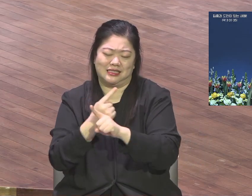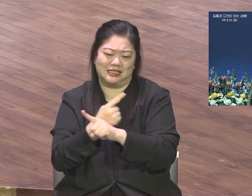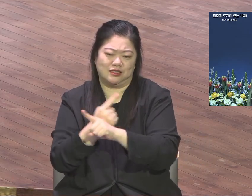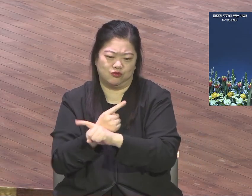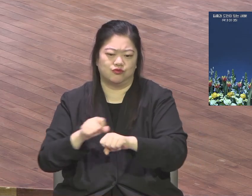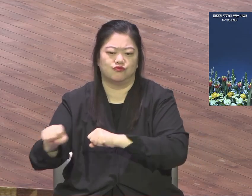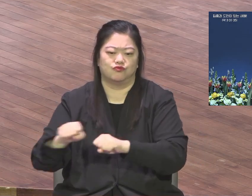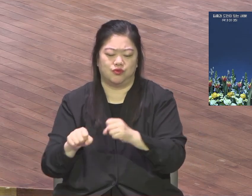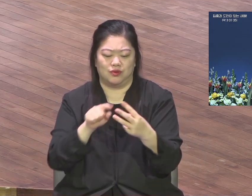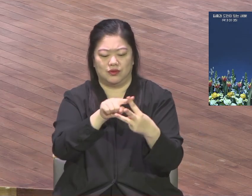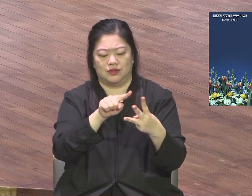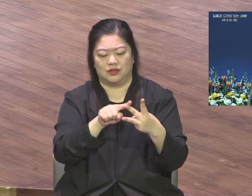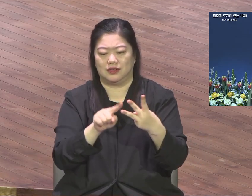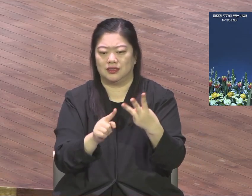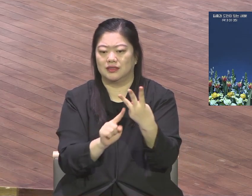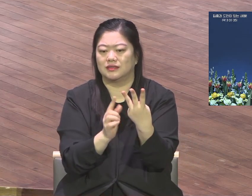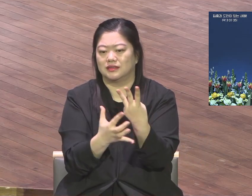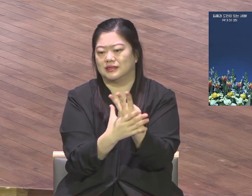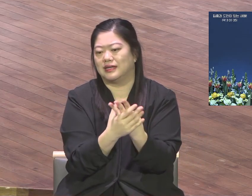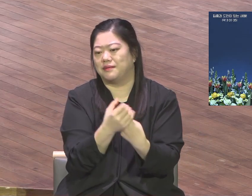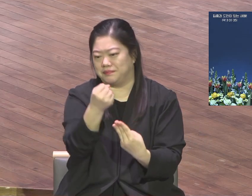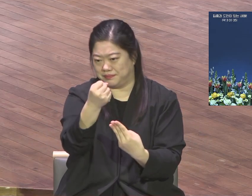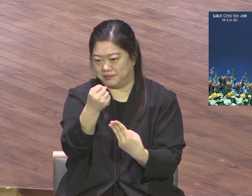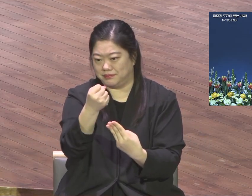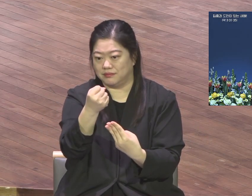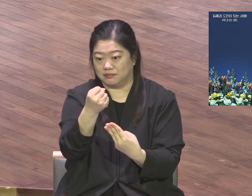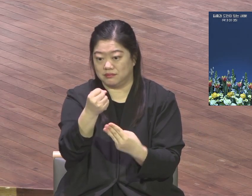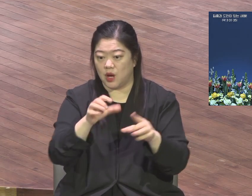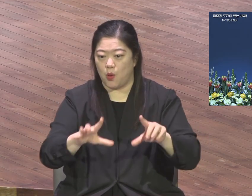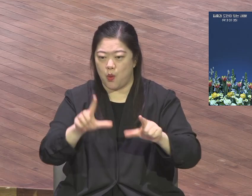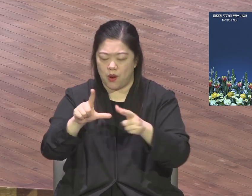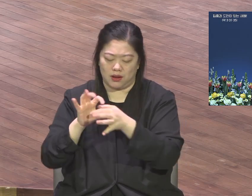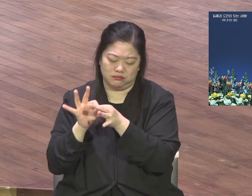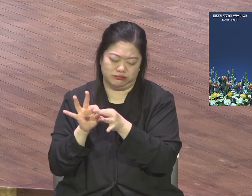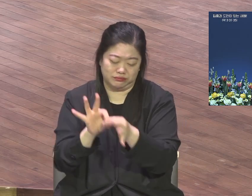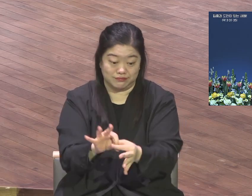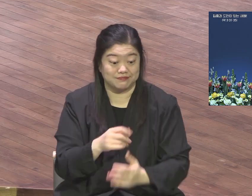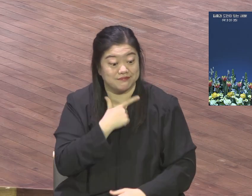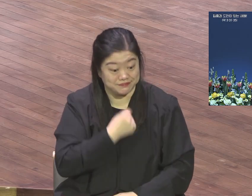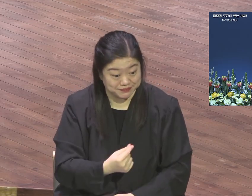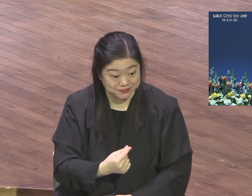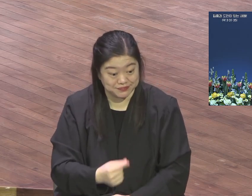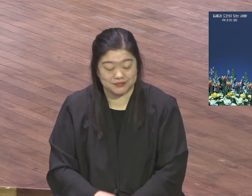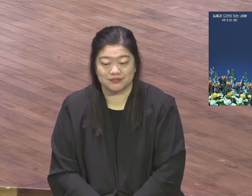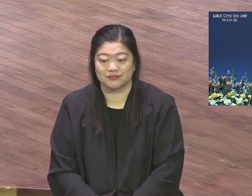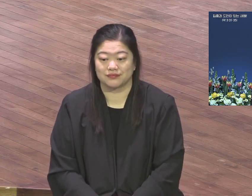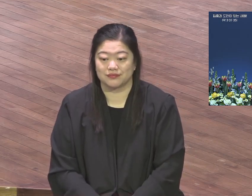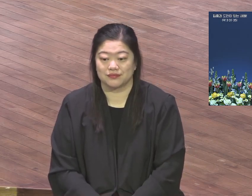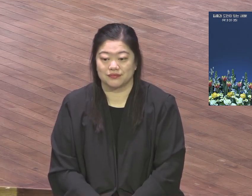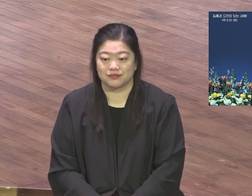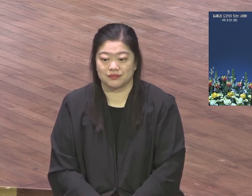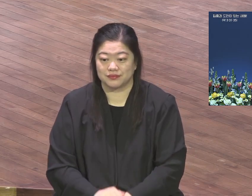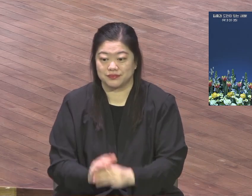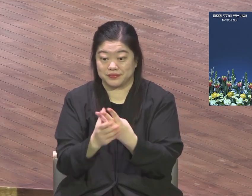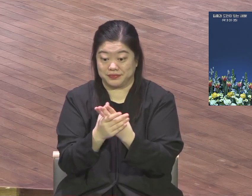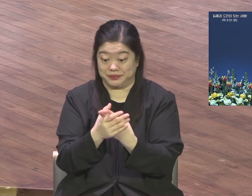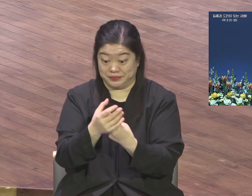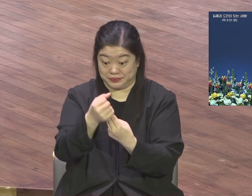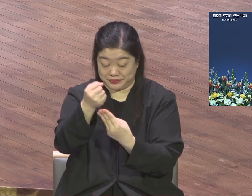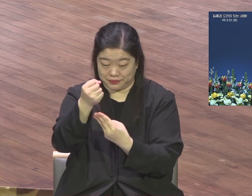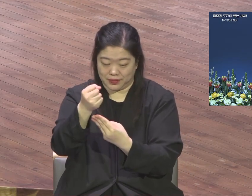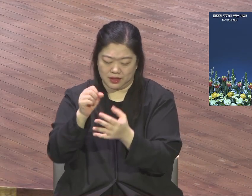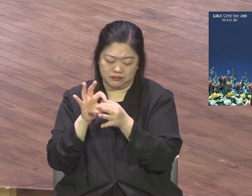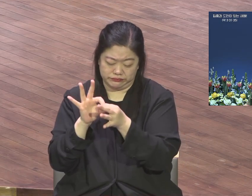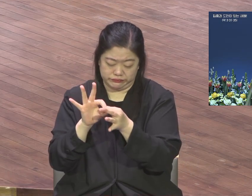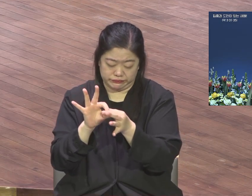운동. 이 운동이 계속해서 일어날 줄로 믿습니다. 그래서 1만 성도 이제